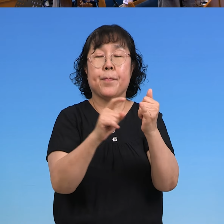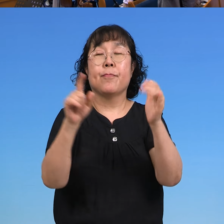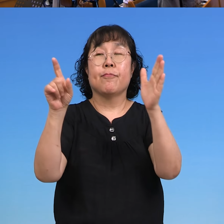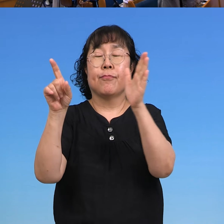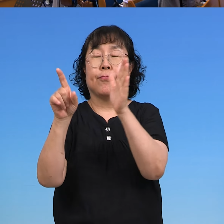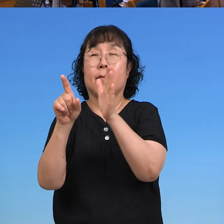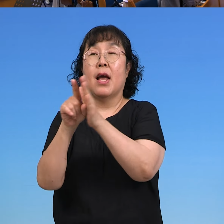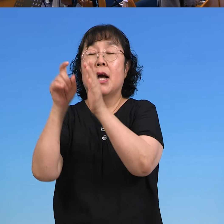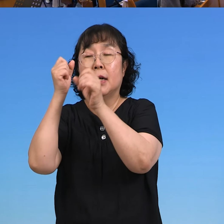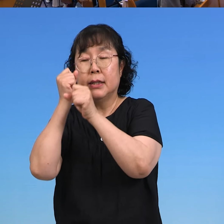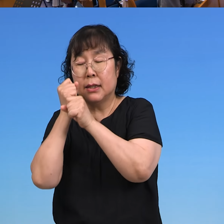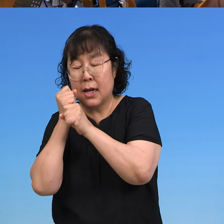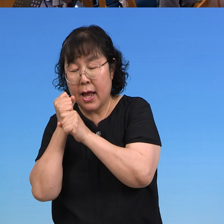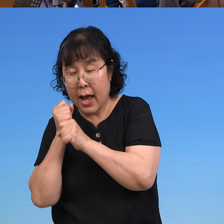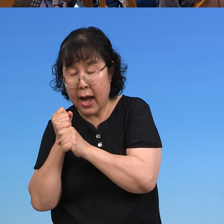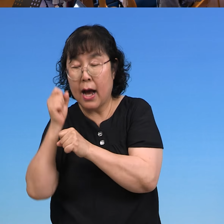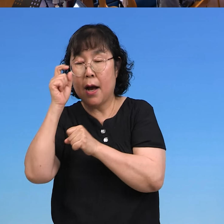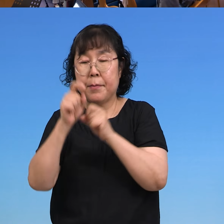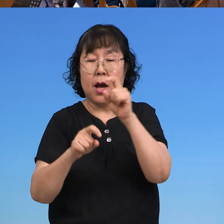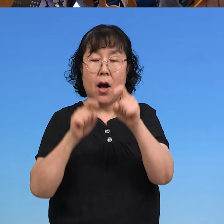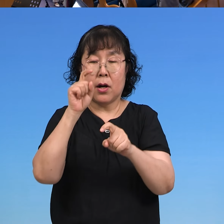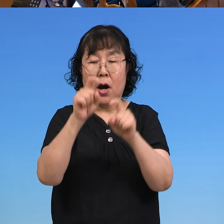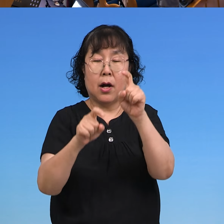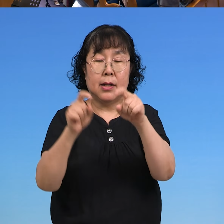신뢰하며 걷는 자에게